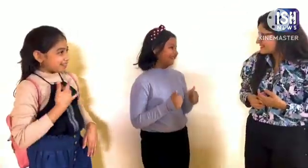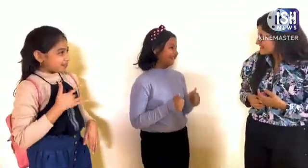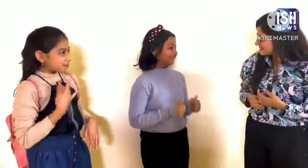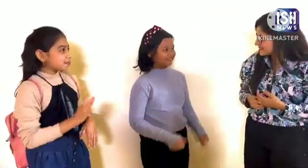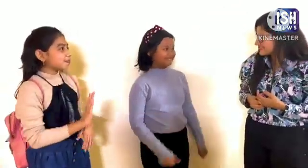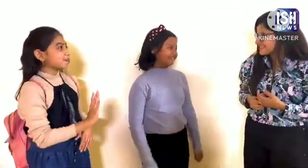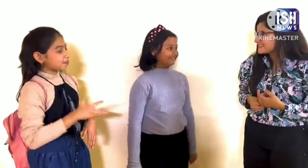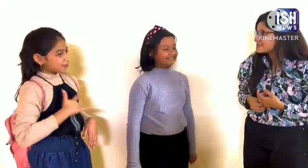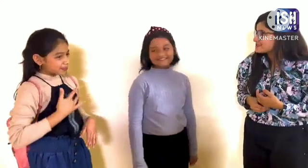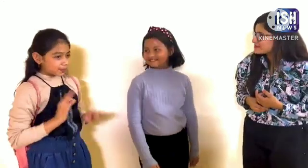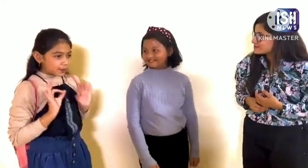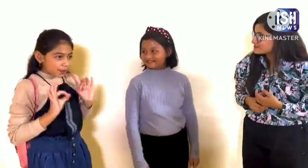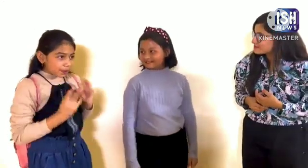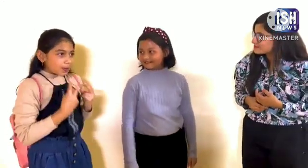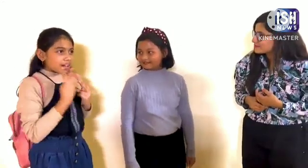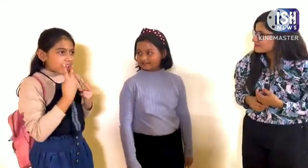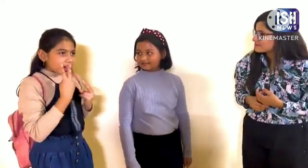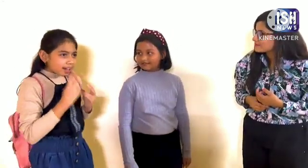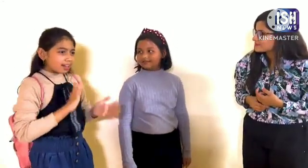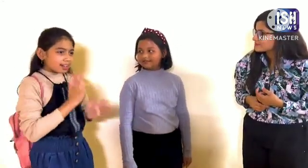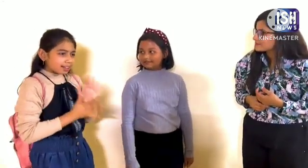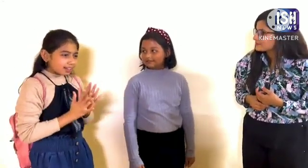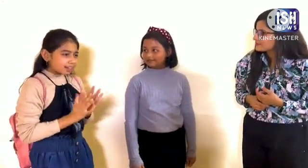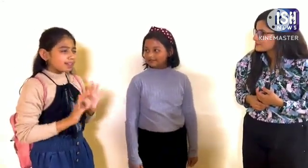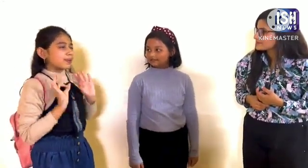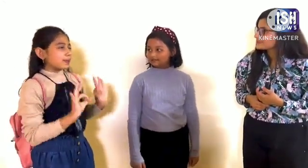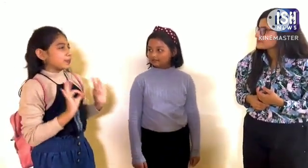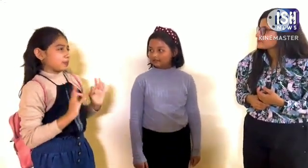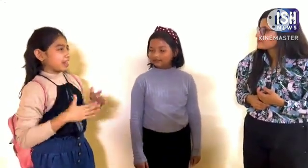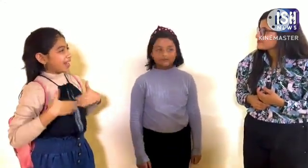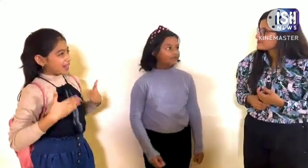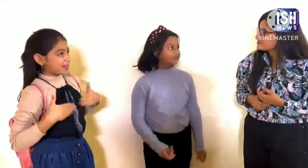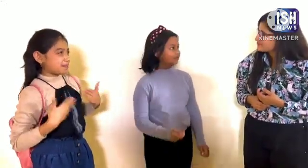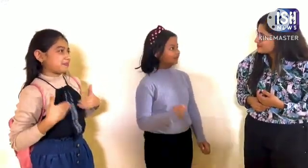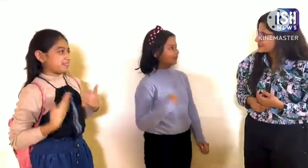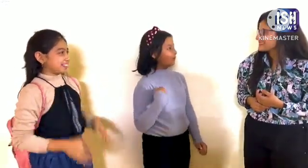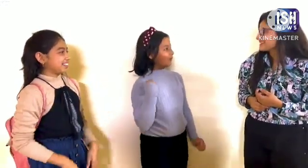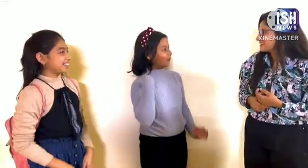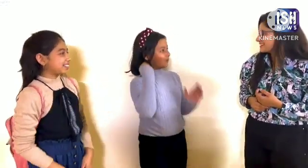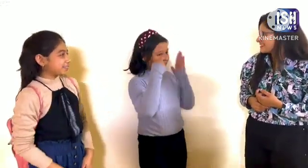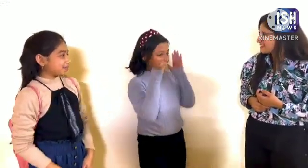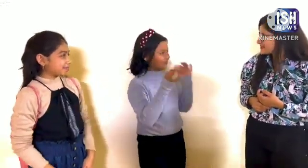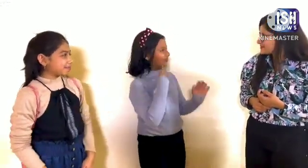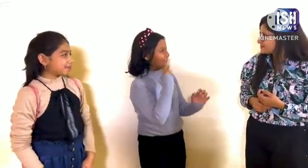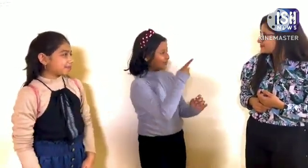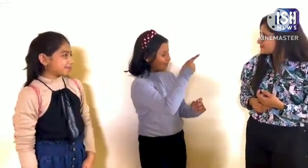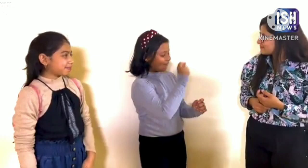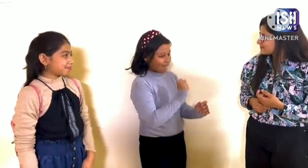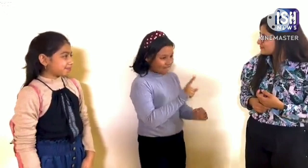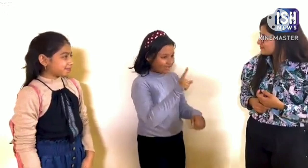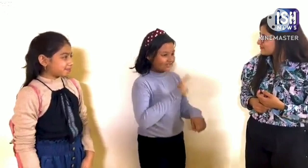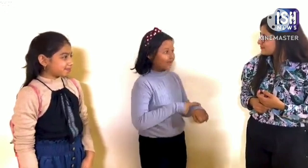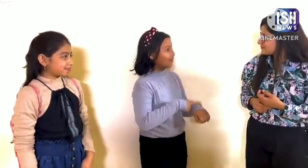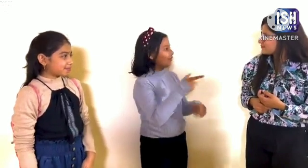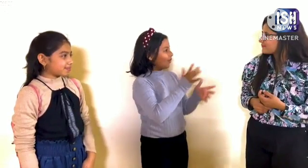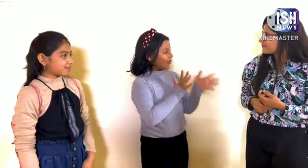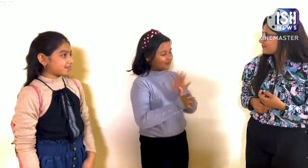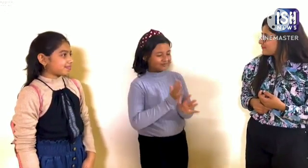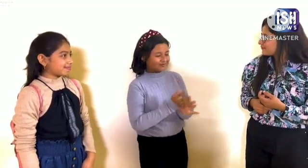हैं। संकेतों को देखना रोमांचक था। ये पहली बार है जब मैंने आईएसएल के साथ फिल्म देखी।